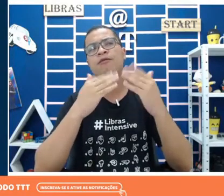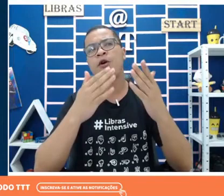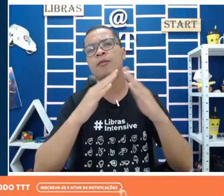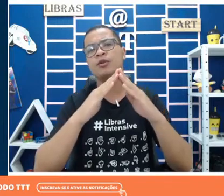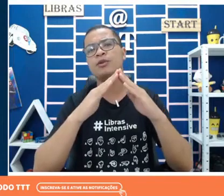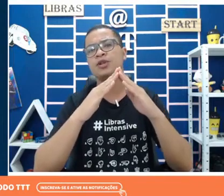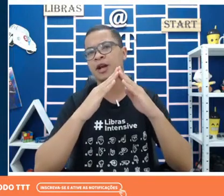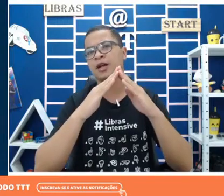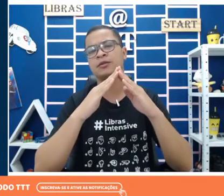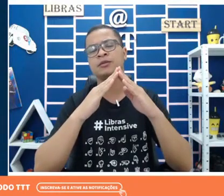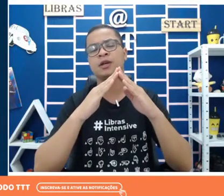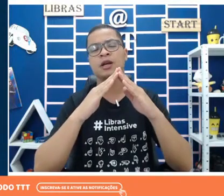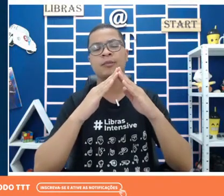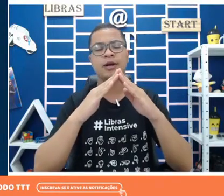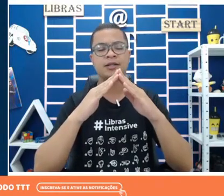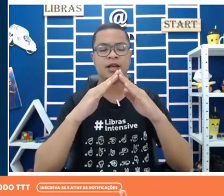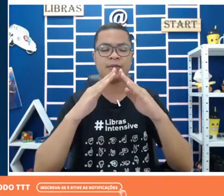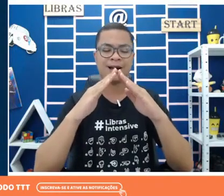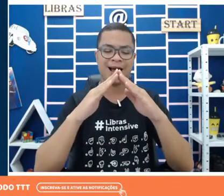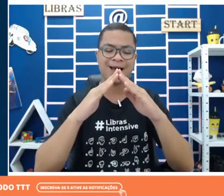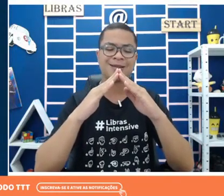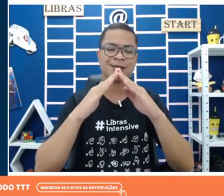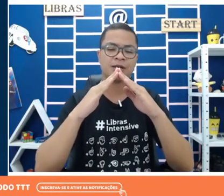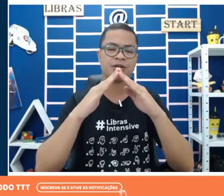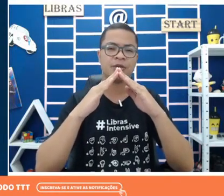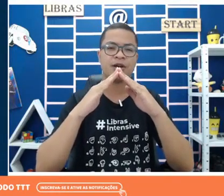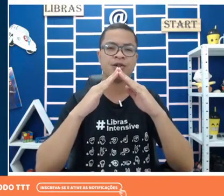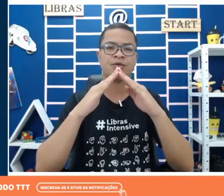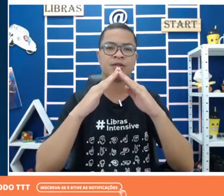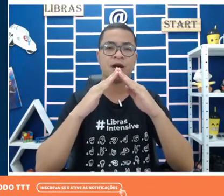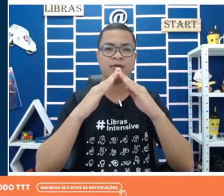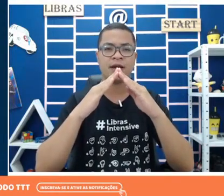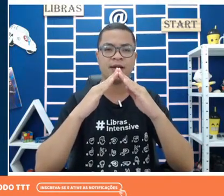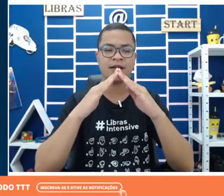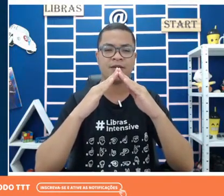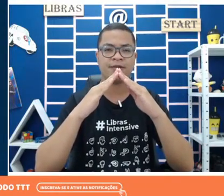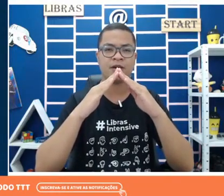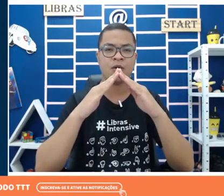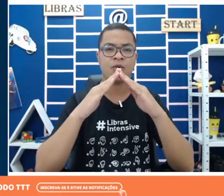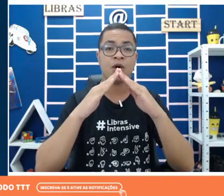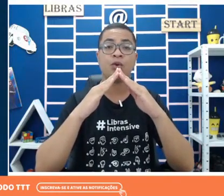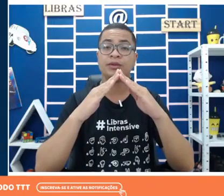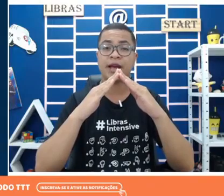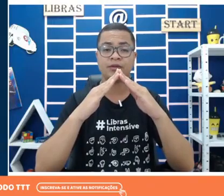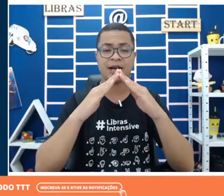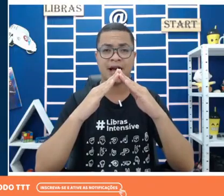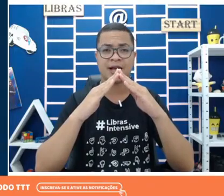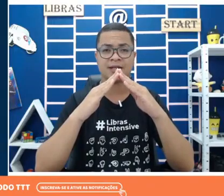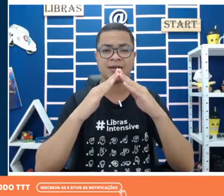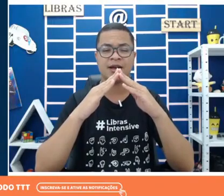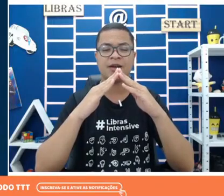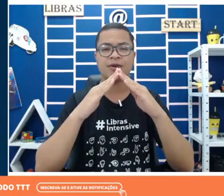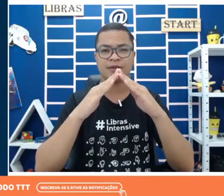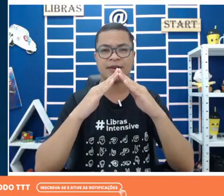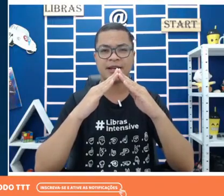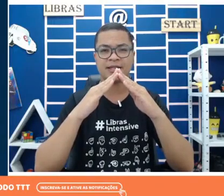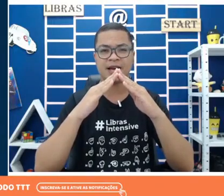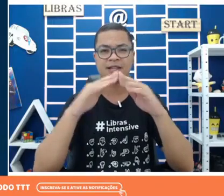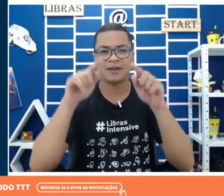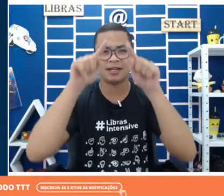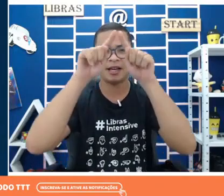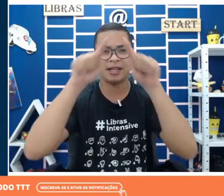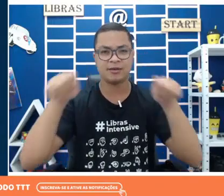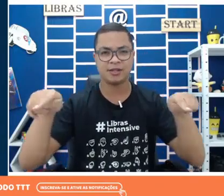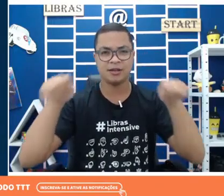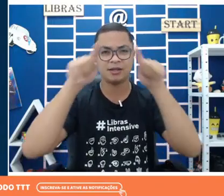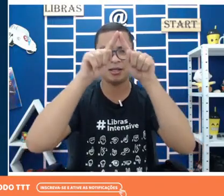como que é a forma do objeto. Por exemplo, a casa, geralmente o sinal dela tem a ver com o teto da casa. Quando você vai desenhar,